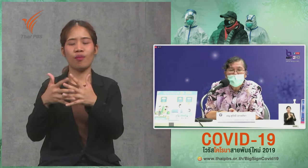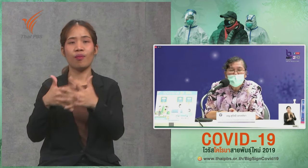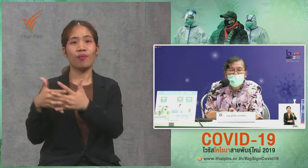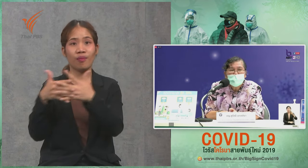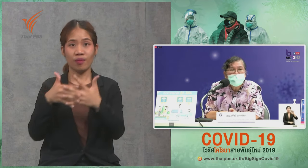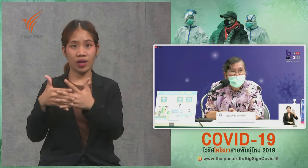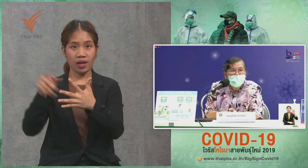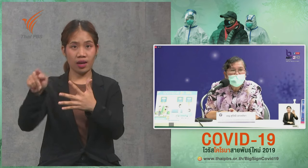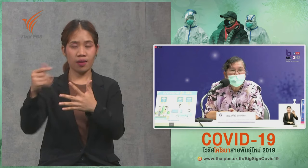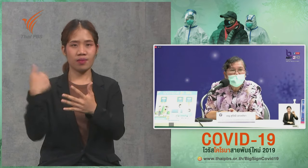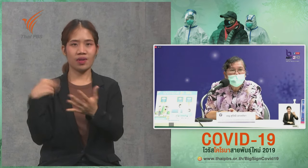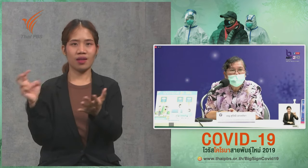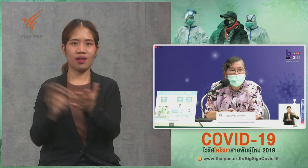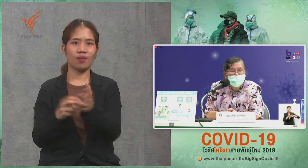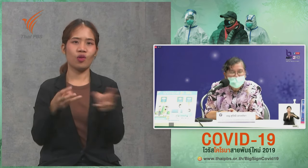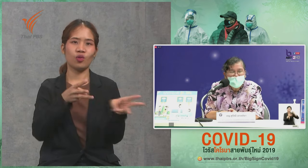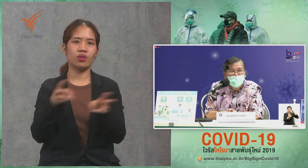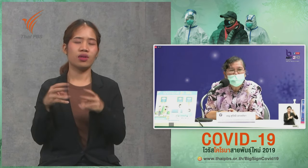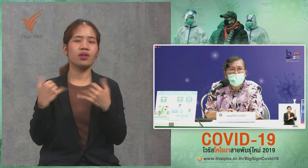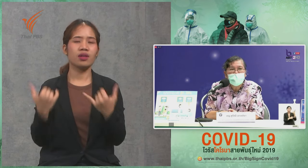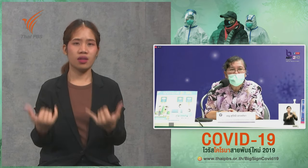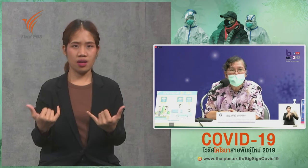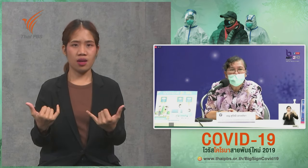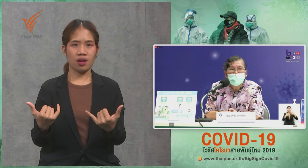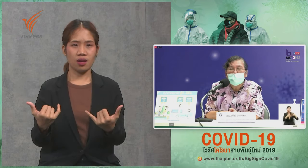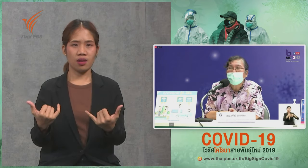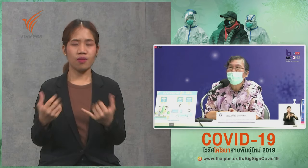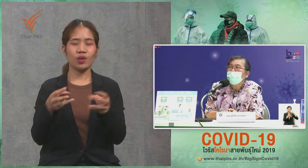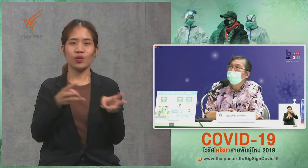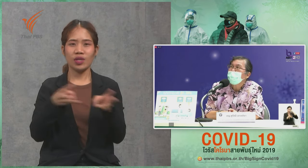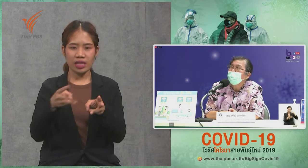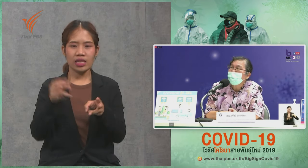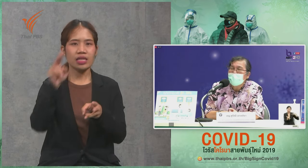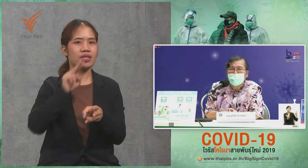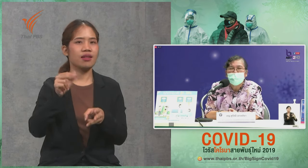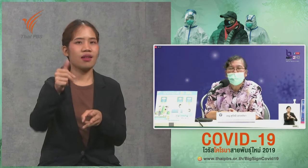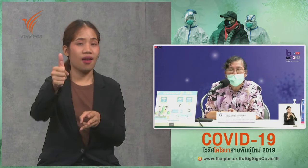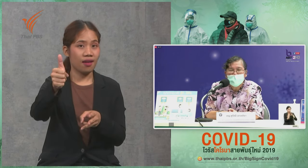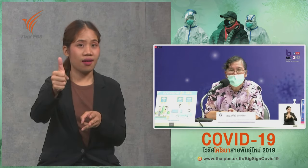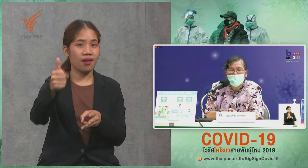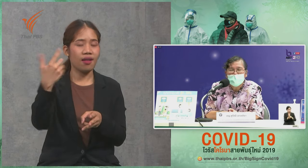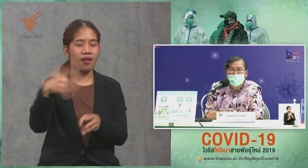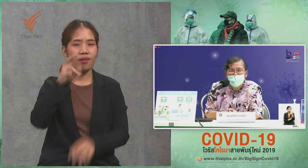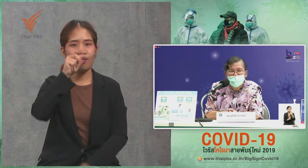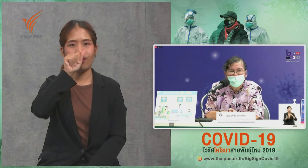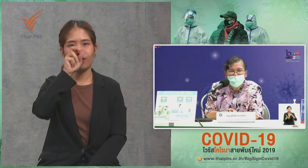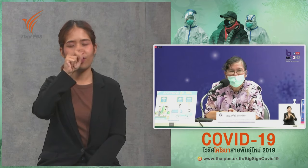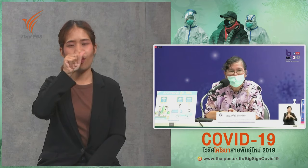รับรองว่าวิธีนี้ใช้ฆ่าเชื้อได้ผลเราก็ทำการทดสอบ